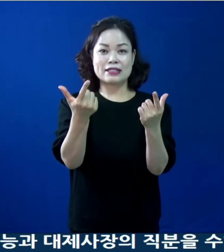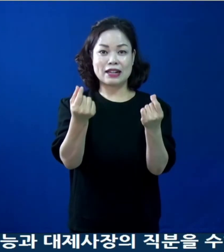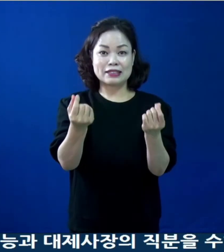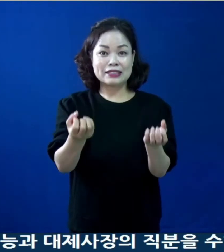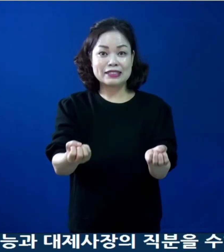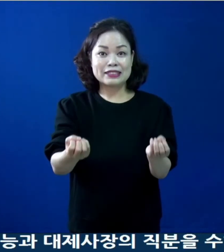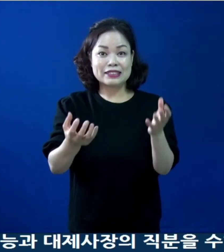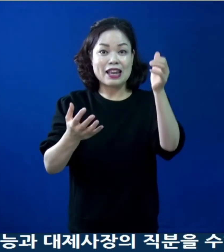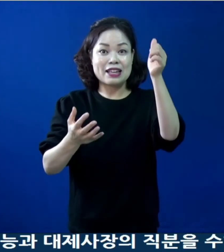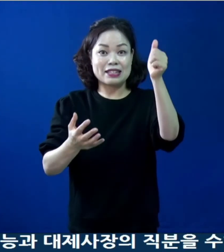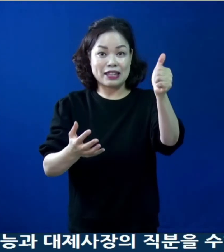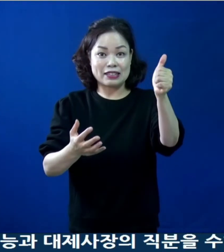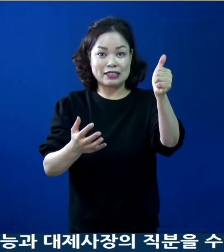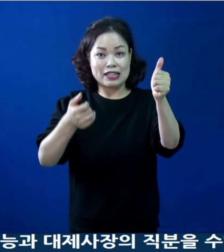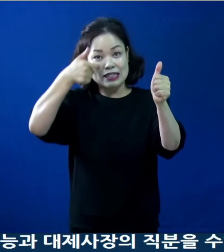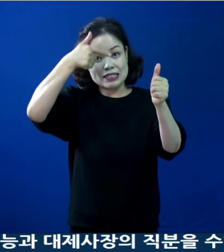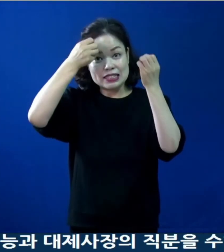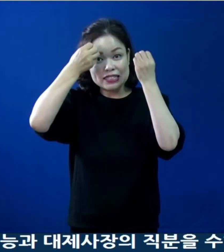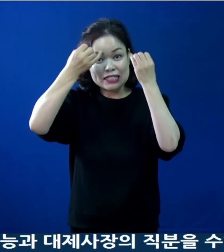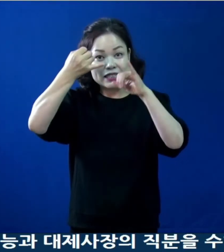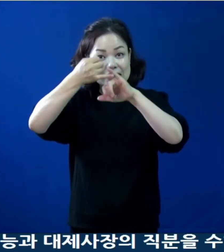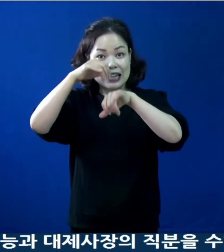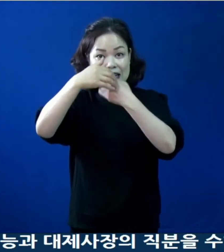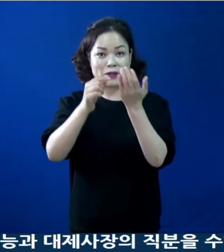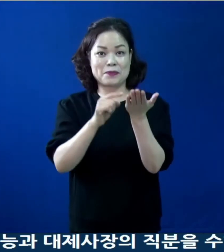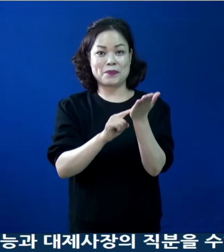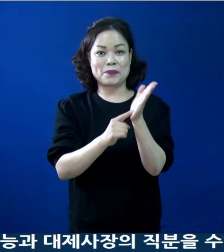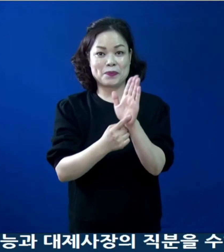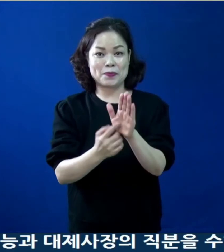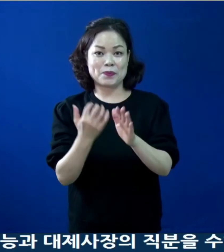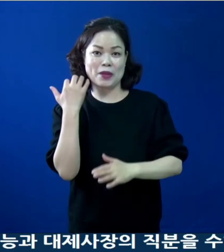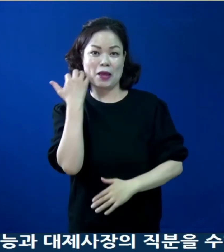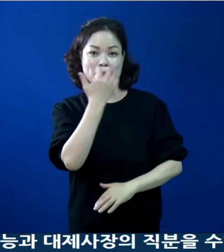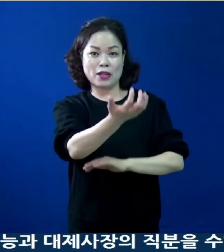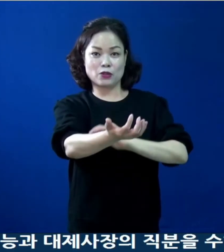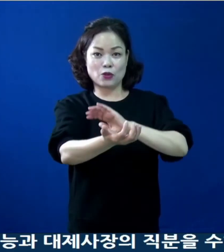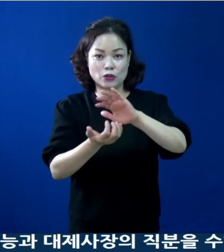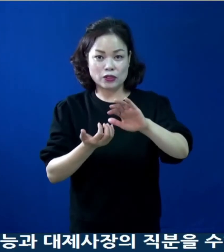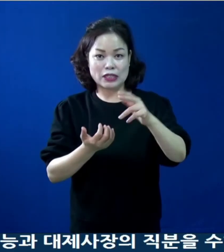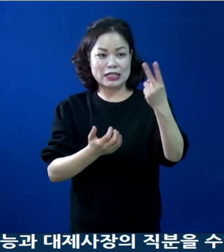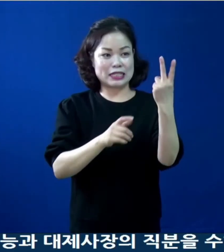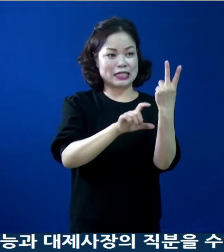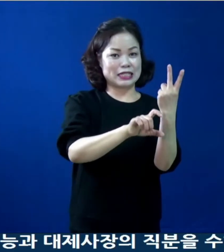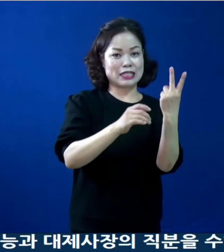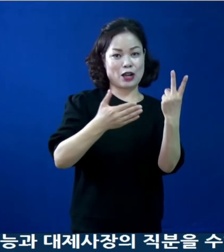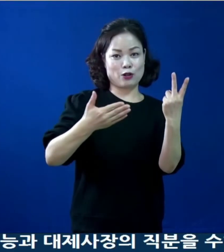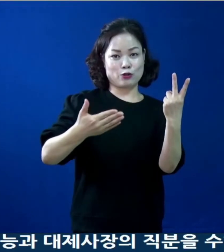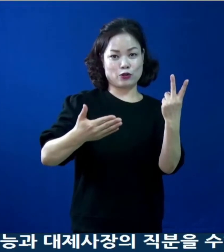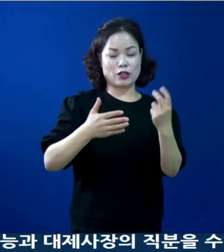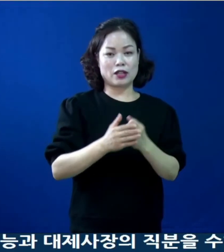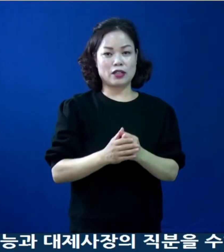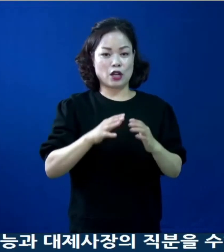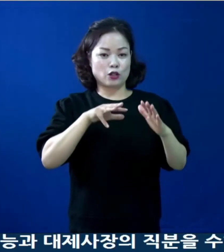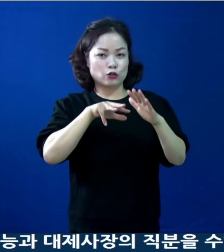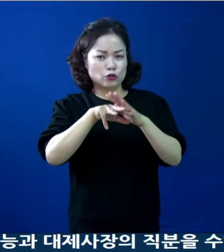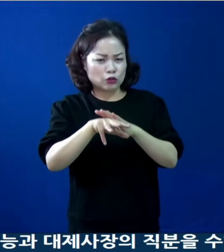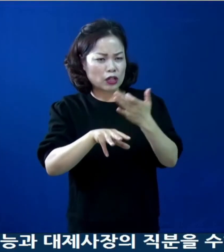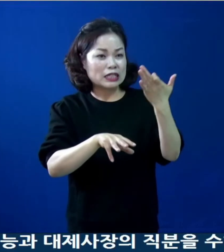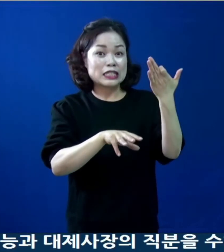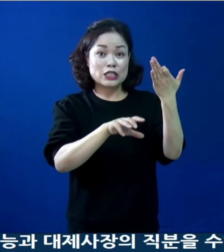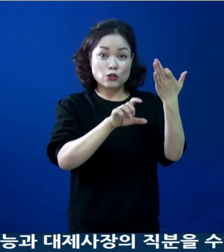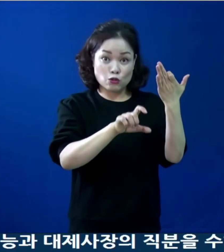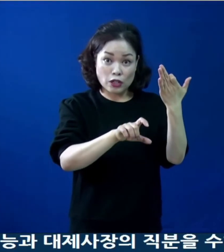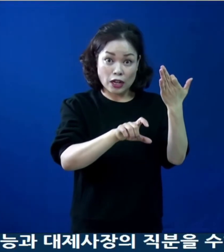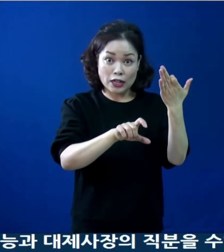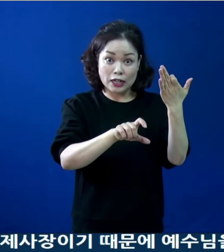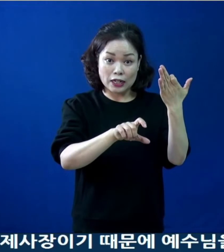이렇게 신약성경이 선포하죠. 확인합니다. 베드로전서 2장 9절. 출애굽기 19장에서